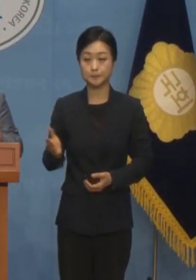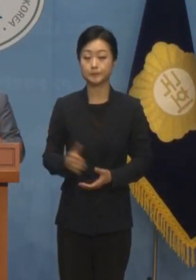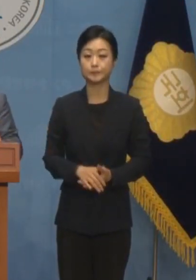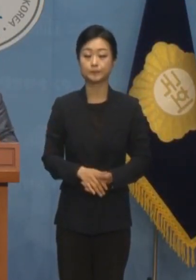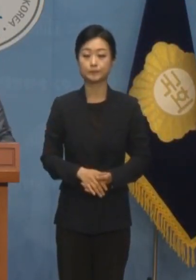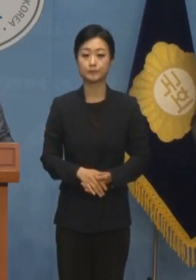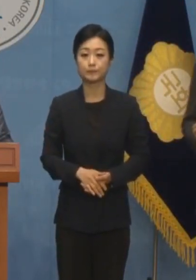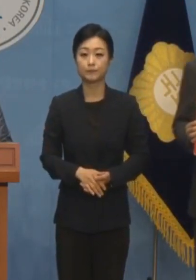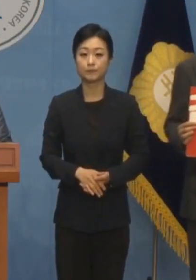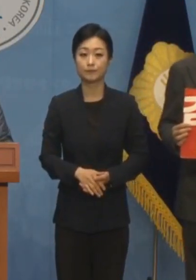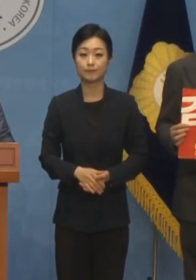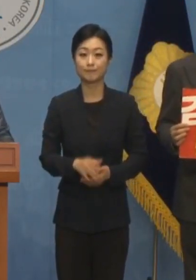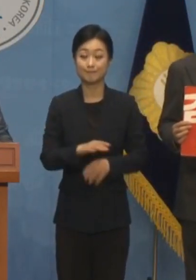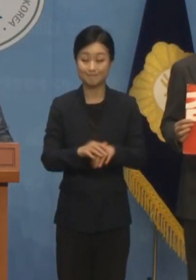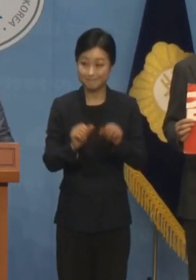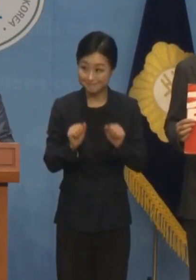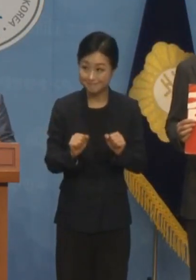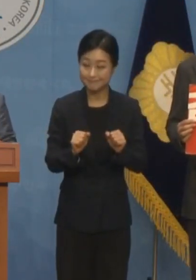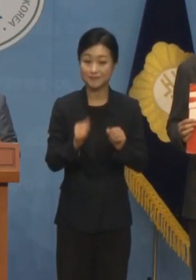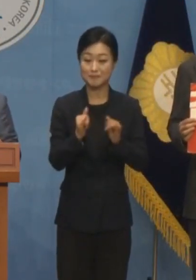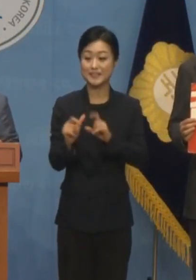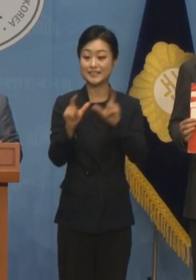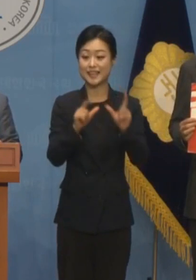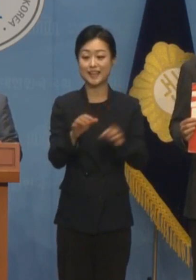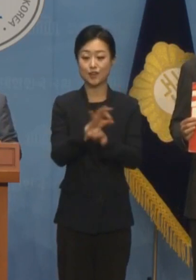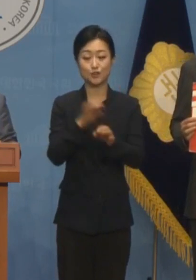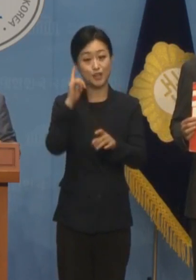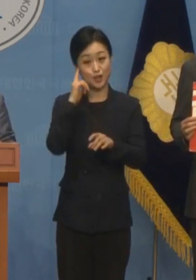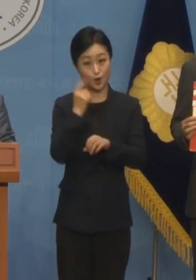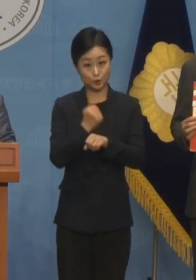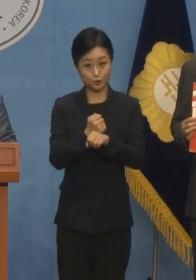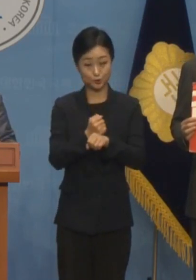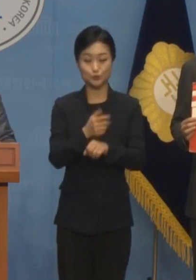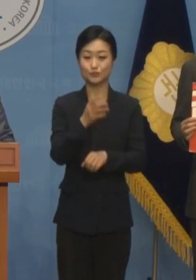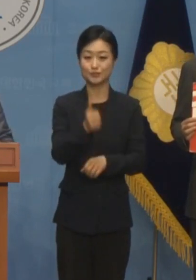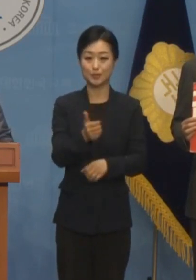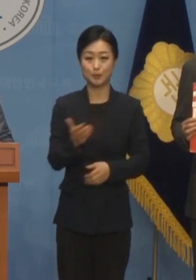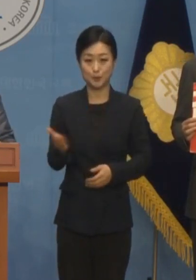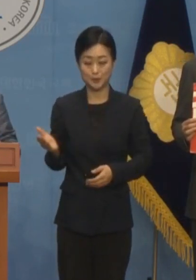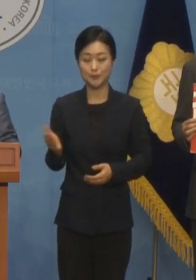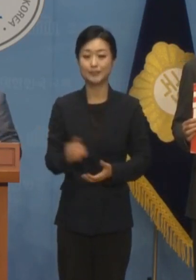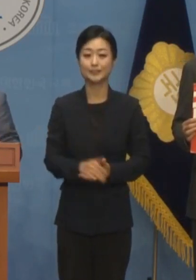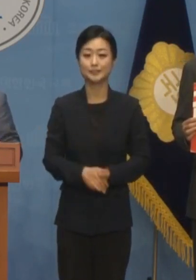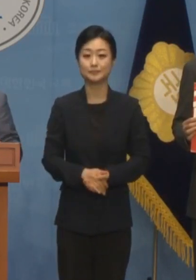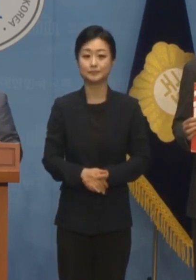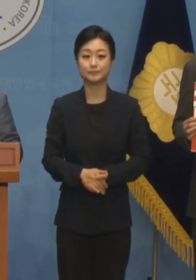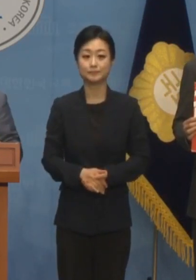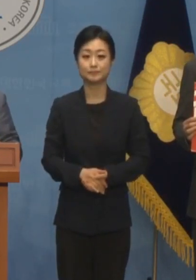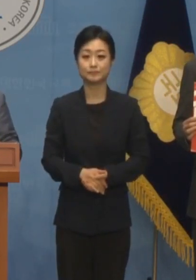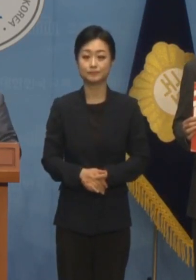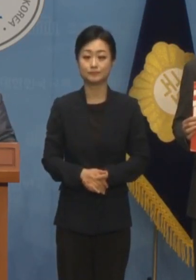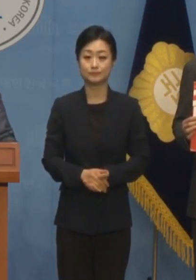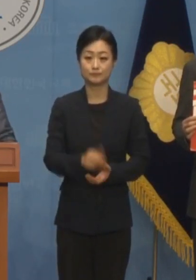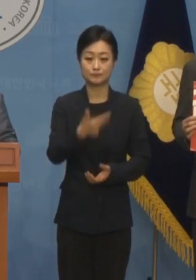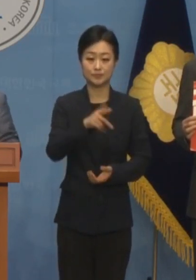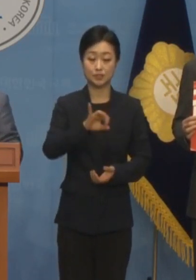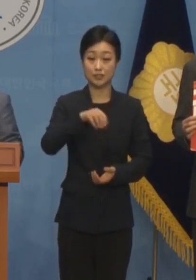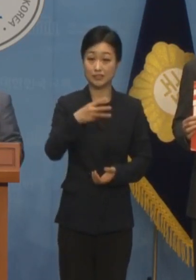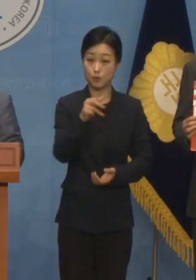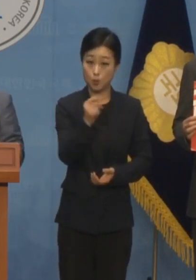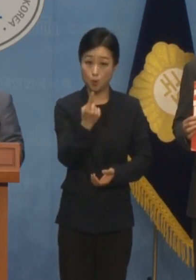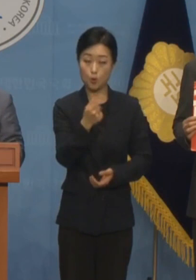예, 기자님들 안녕하십니까? 민생경제연구소에서 일하는 안진걸이라고 합니다. 정호로님께서 주말에도